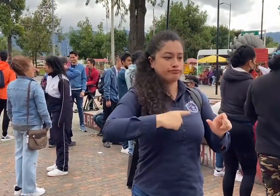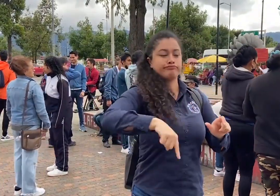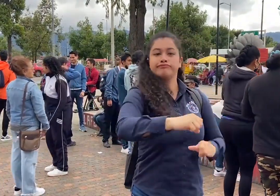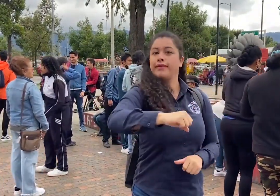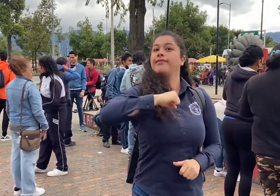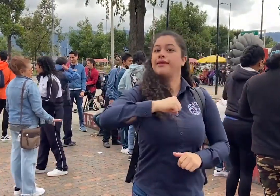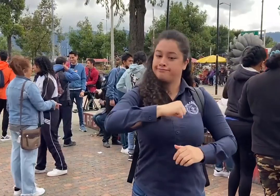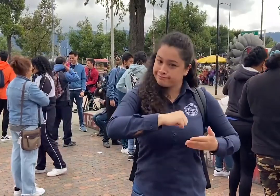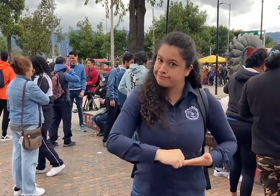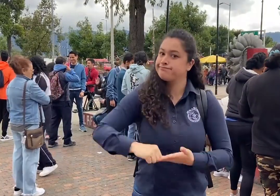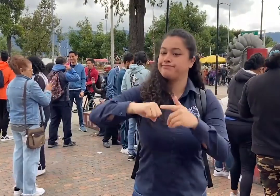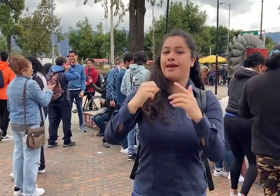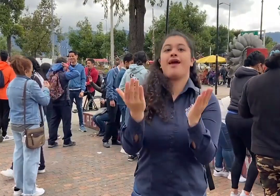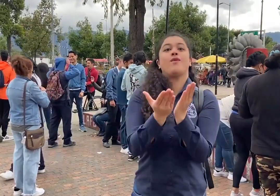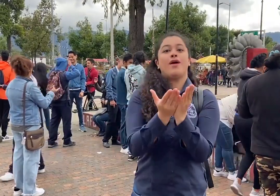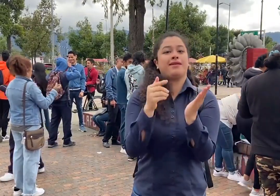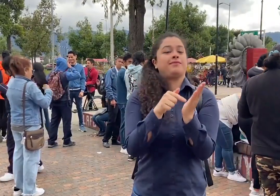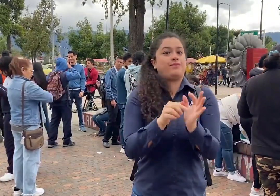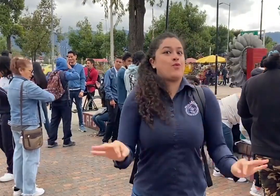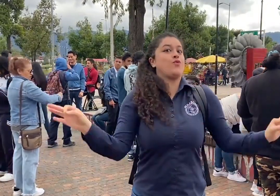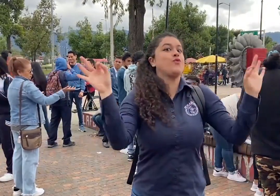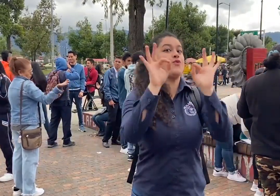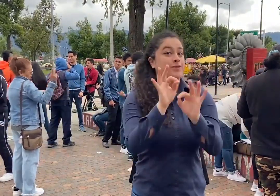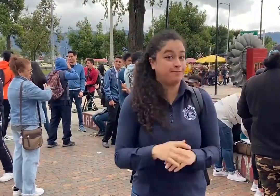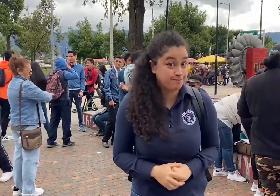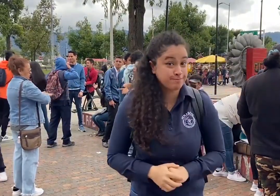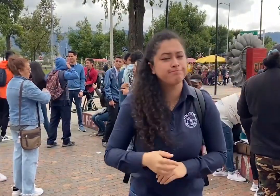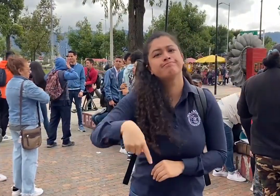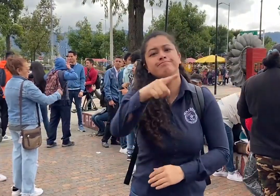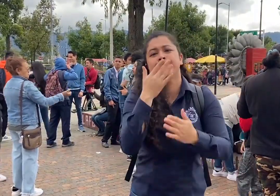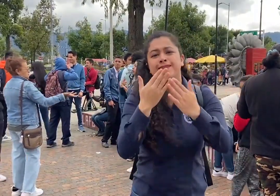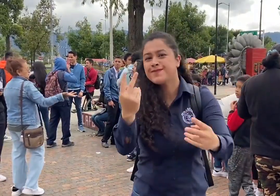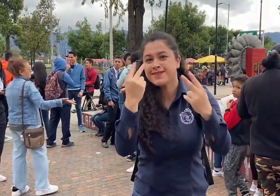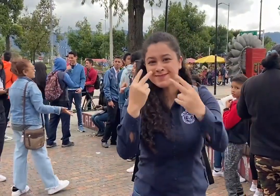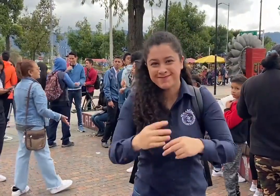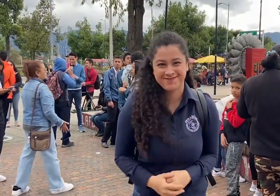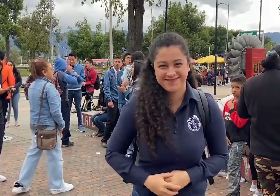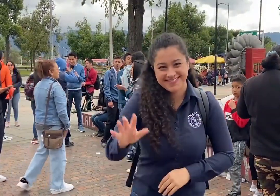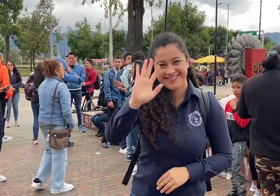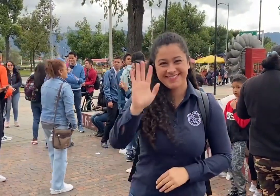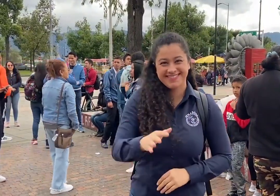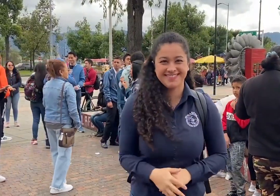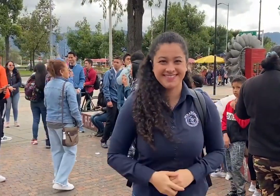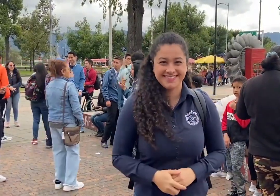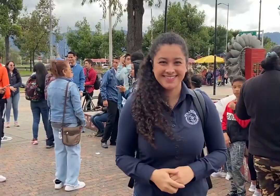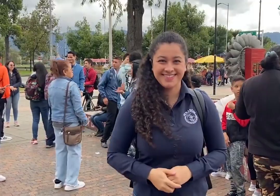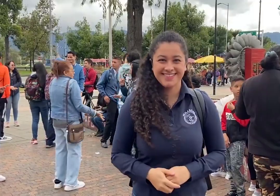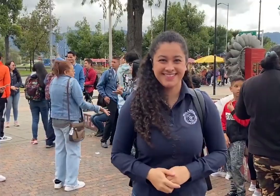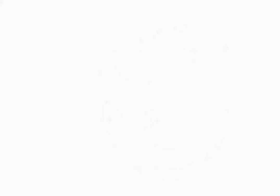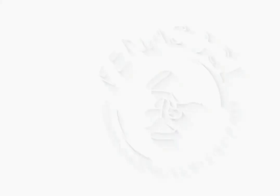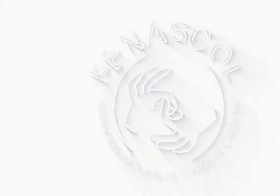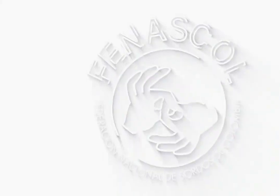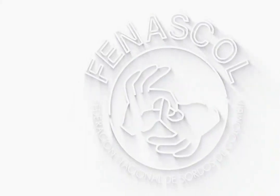nacional para que exijamos el derecho a la educación de las personas sordas, que es fundamental. Gracias por vernos. Hasta luego.